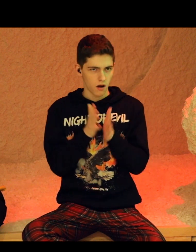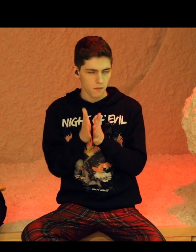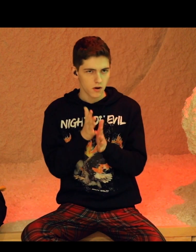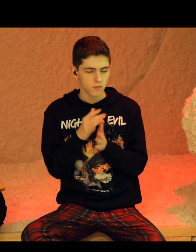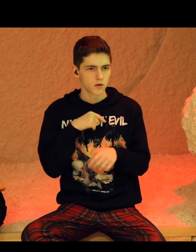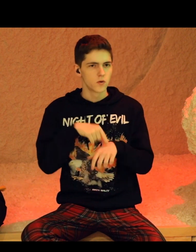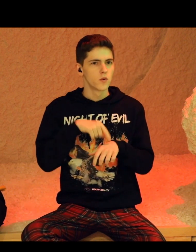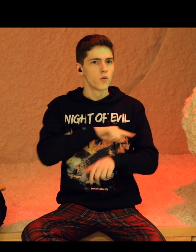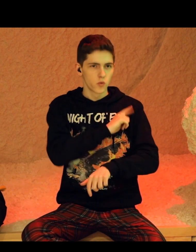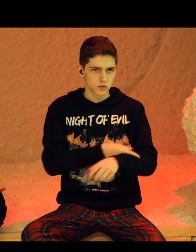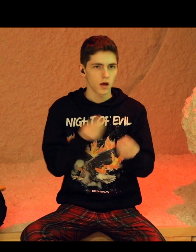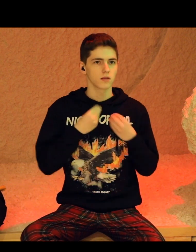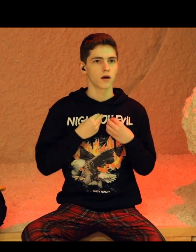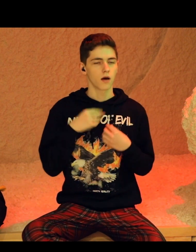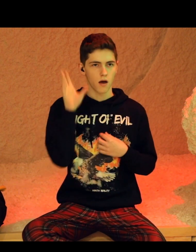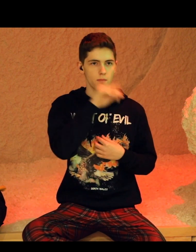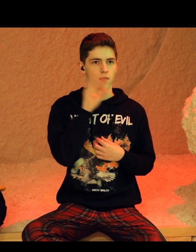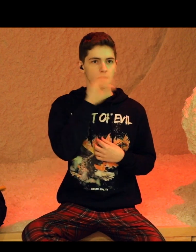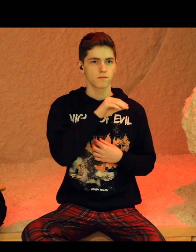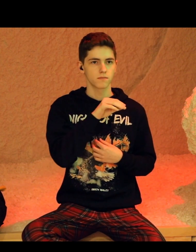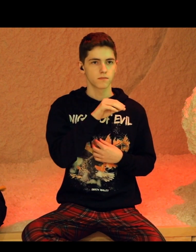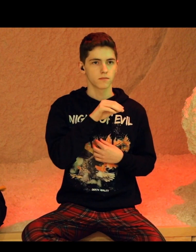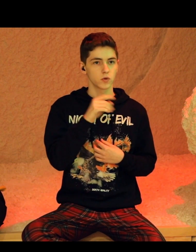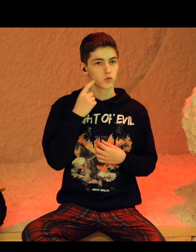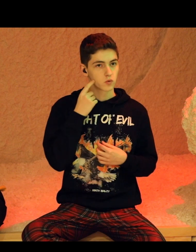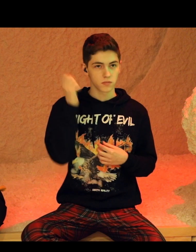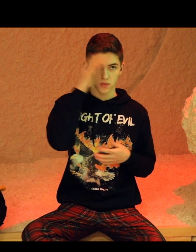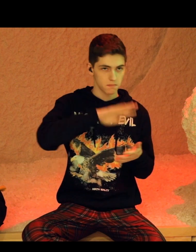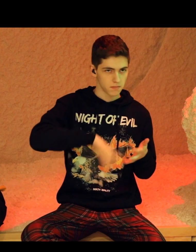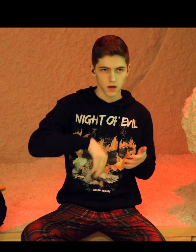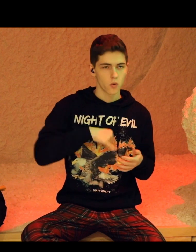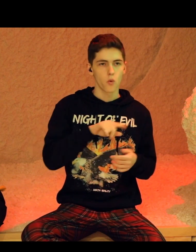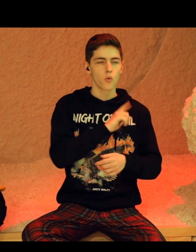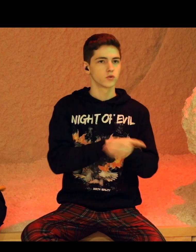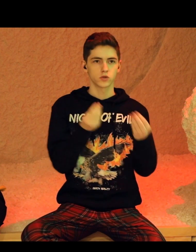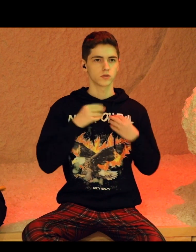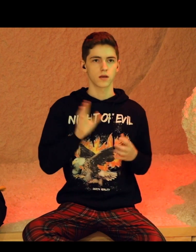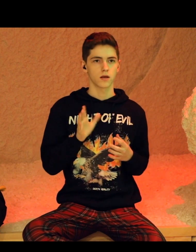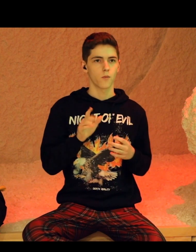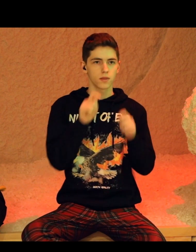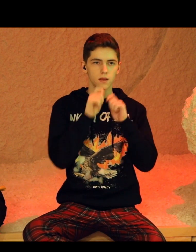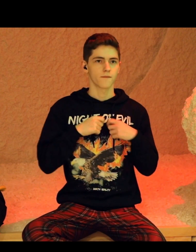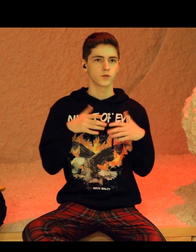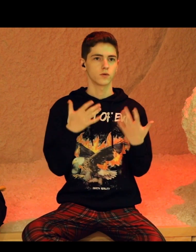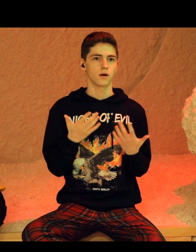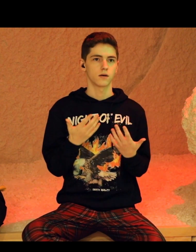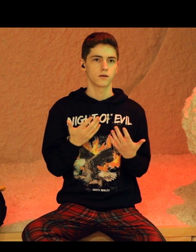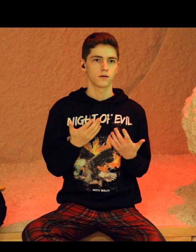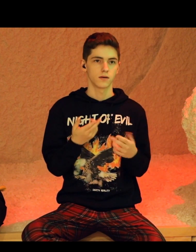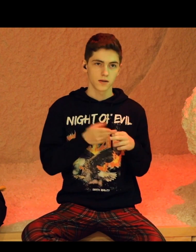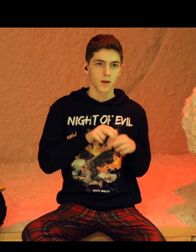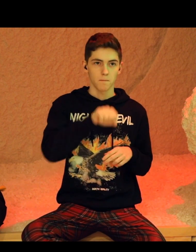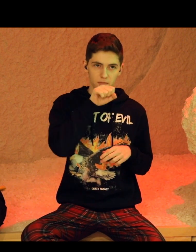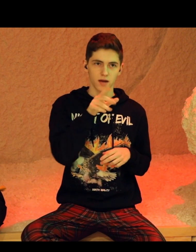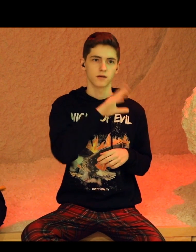Զուբեյդային, Շեստերի լեզվի, որ ուժա տալիս մեզ առաջ գնալու, շարժվելու, առանց Զուբեյդայի ու Մարիայի